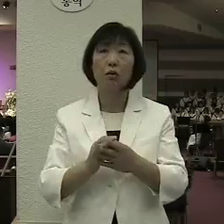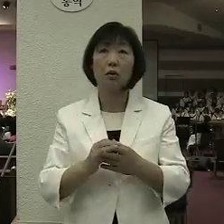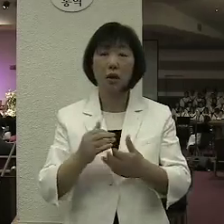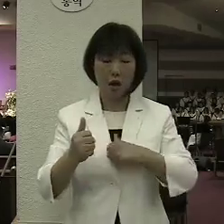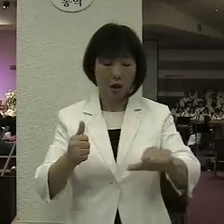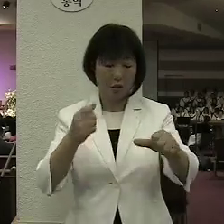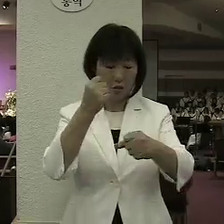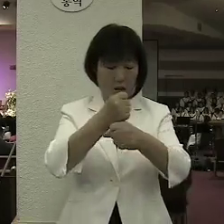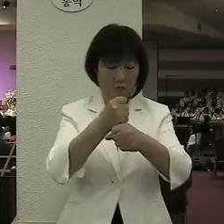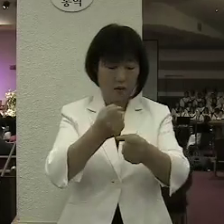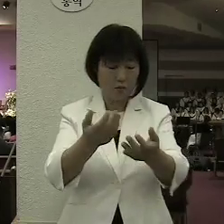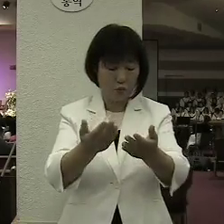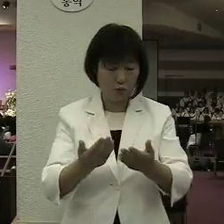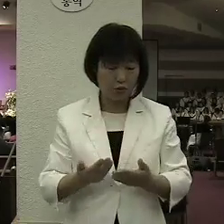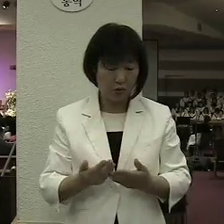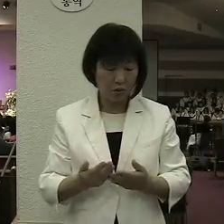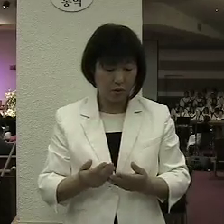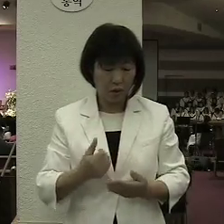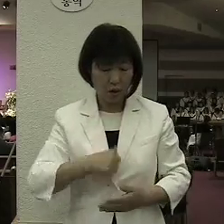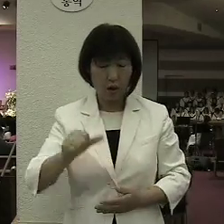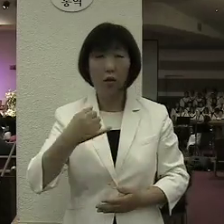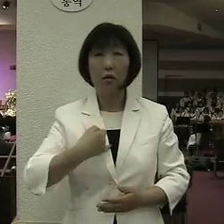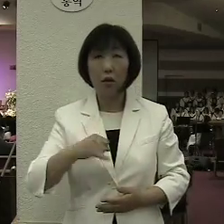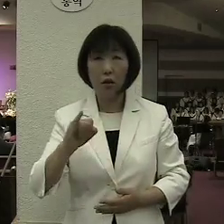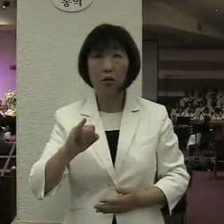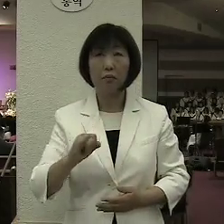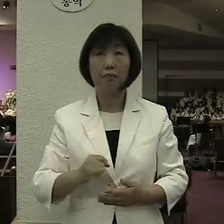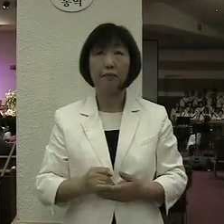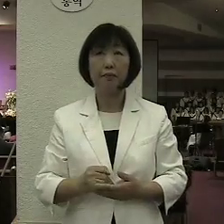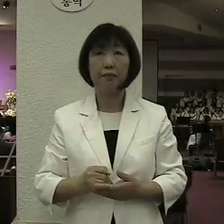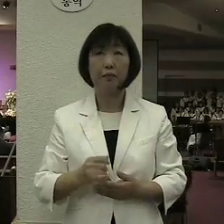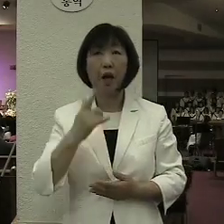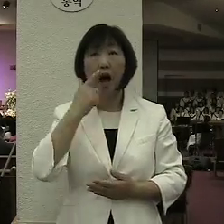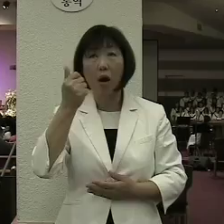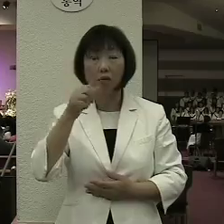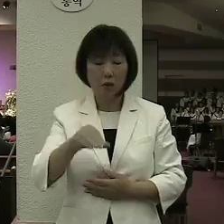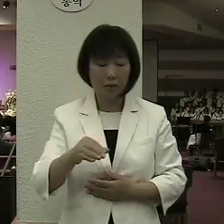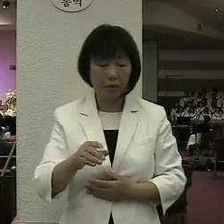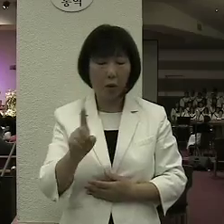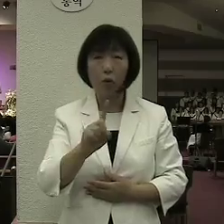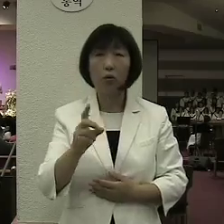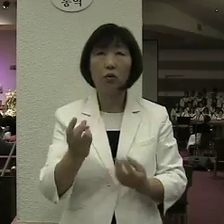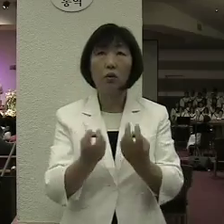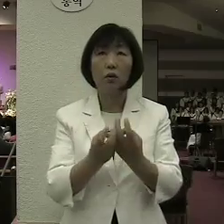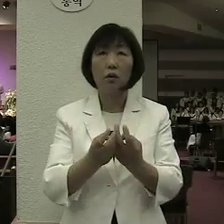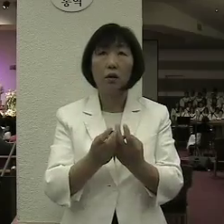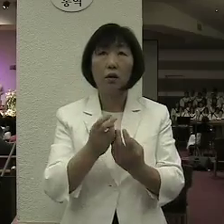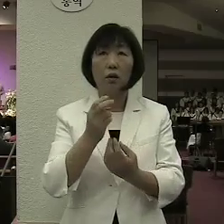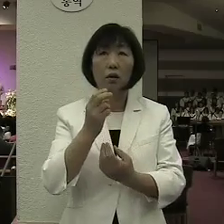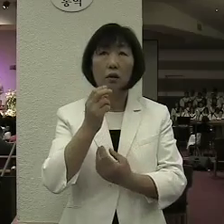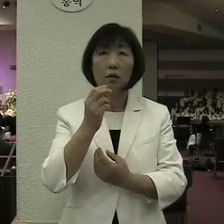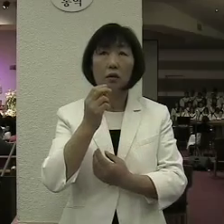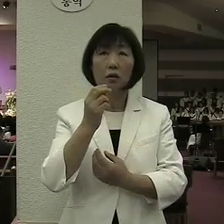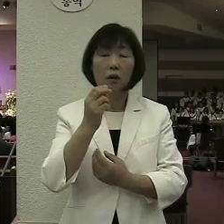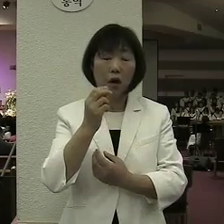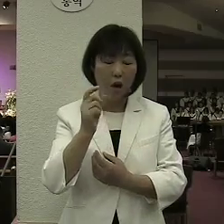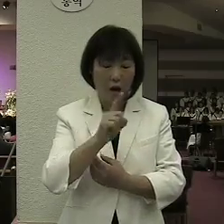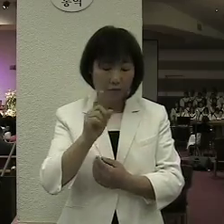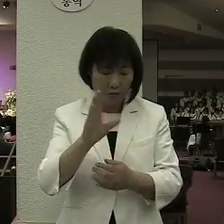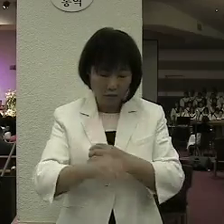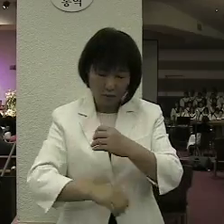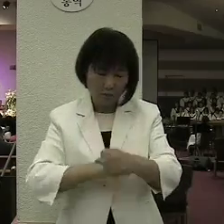하나님 앞에 나가 우리의 가슴을 열고 하나님께 모든 것을 아뢰 수가 있습니다. 로마서 8장 15절에 보니까